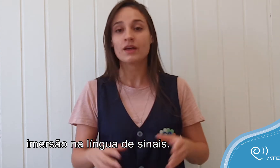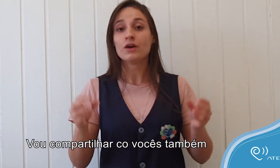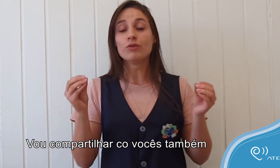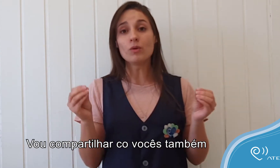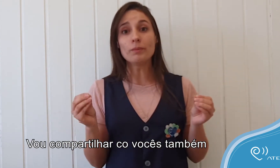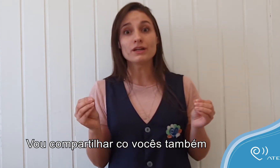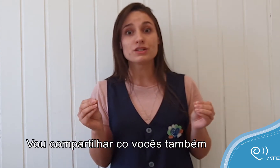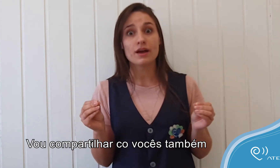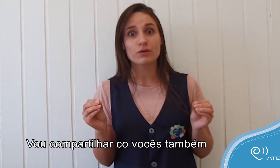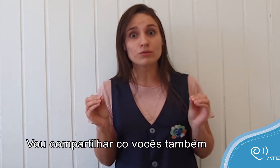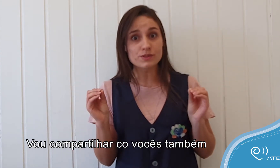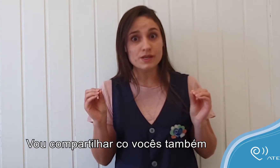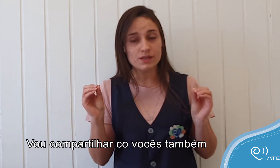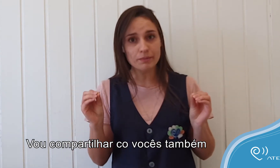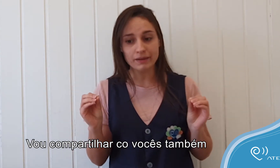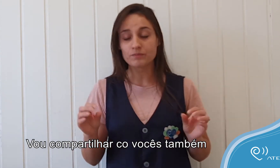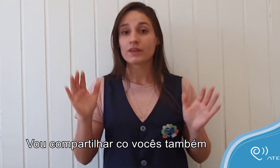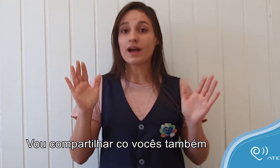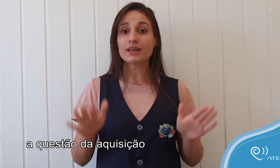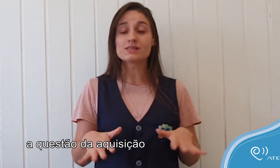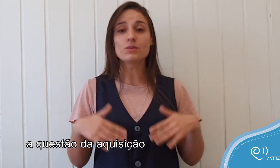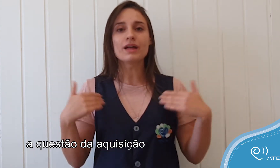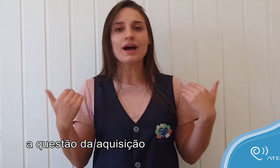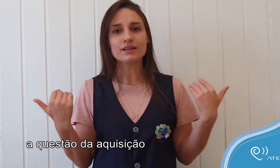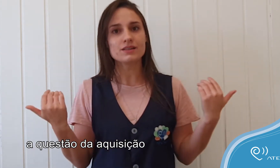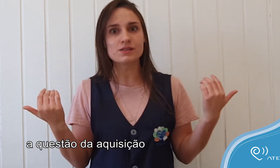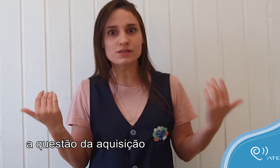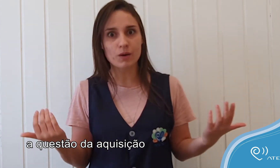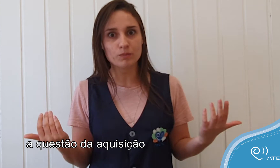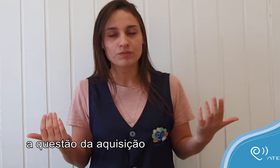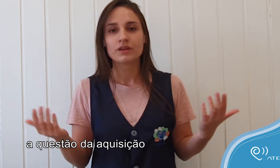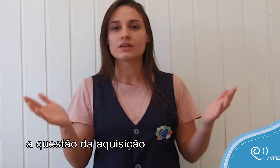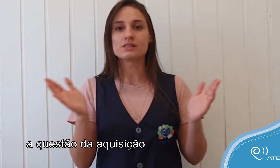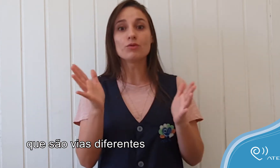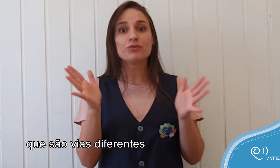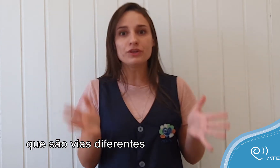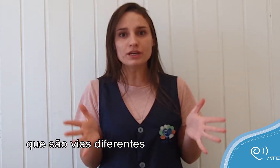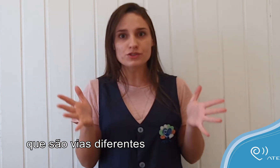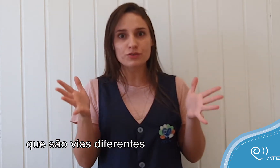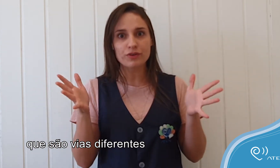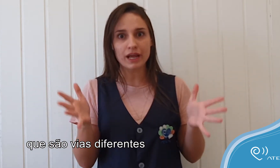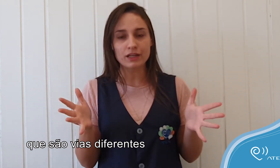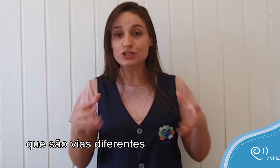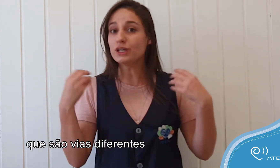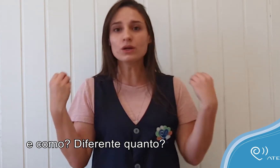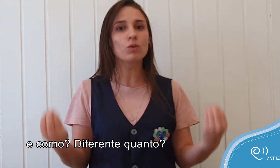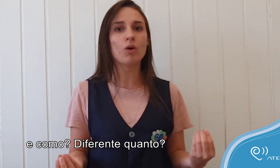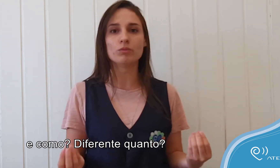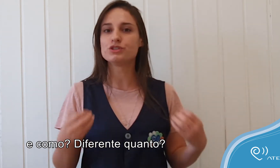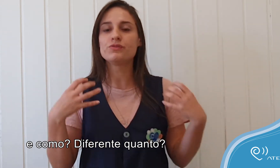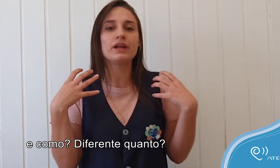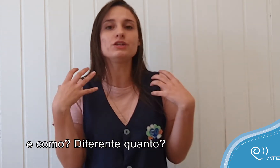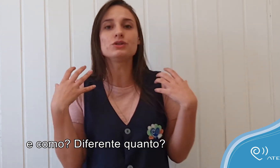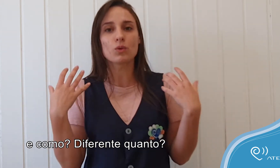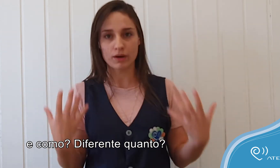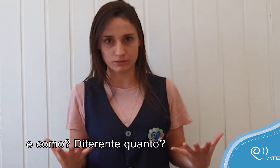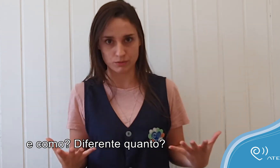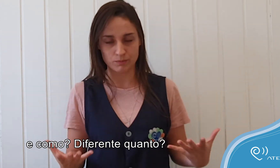Vou compartilhar com vocês também a questão da aquisição, que são vias diferentes e como? Diferente quanto?